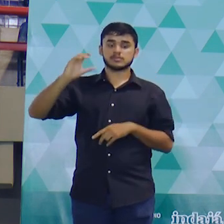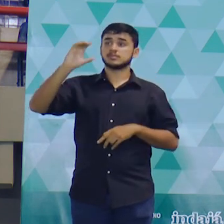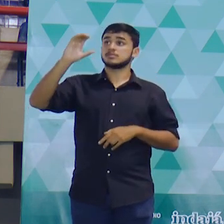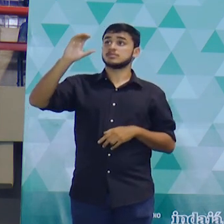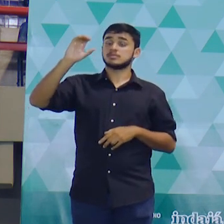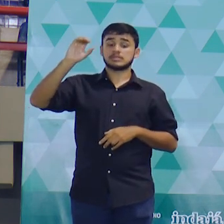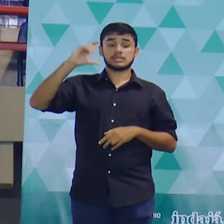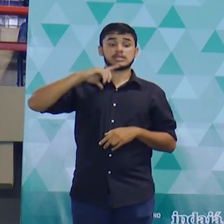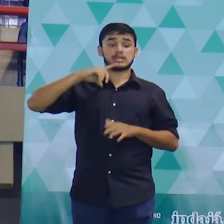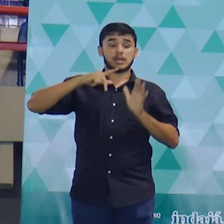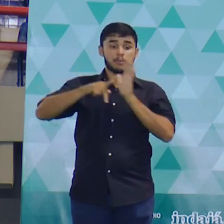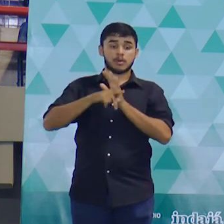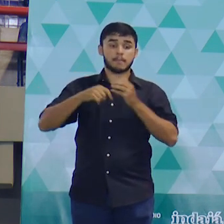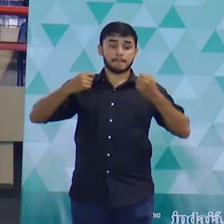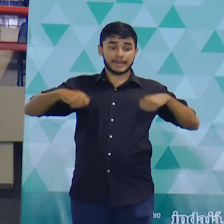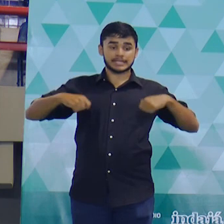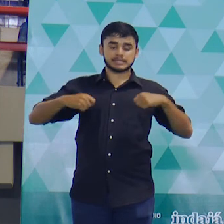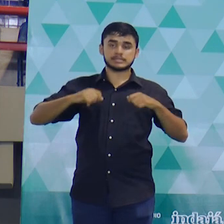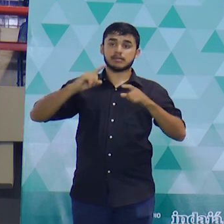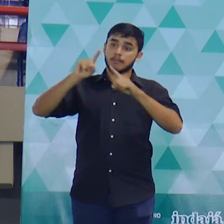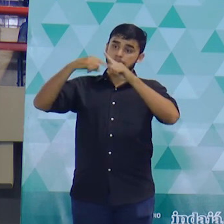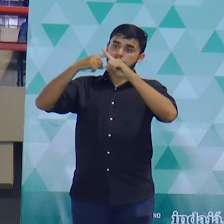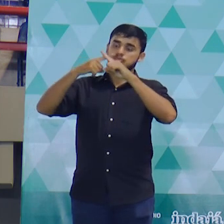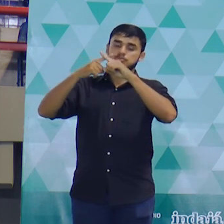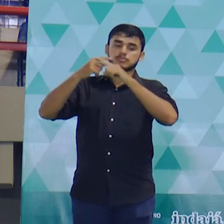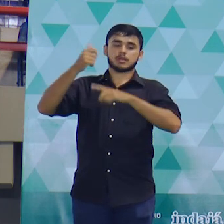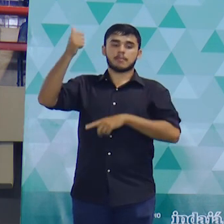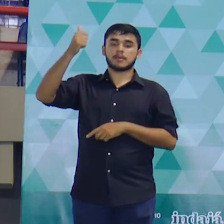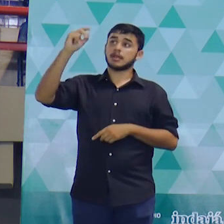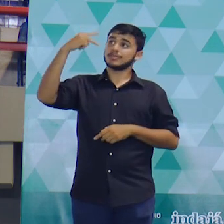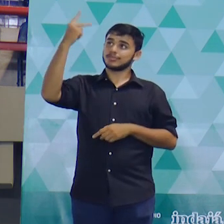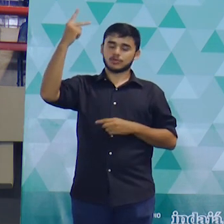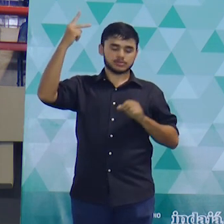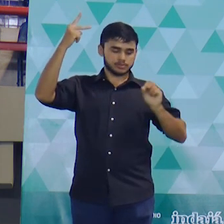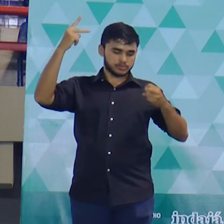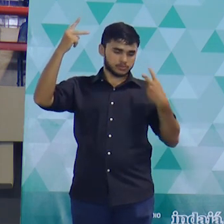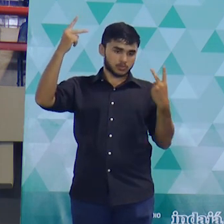faço? Multiplico a primeira equação por 2.